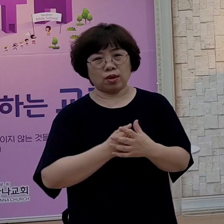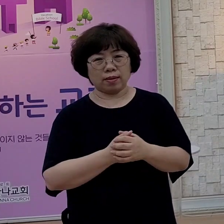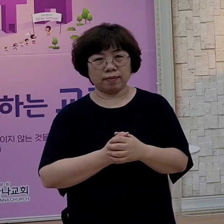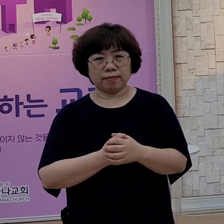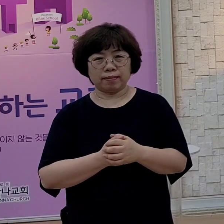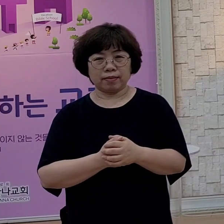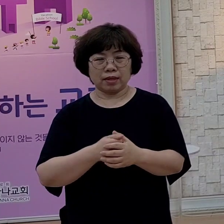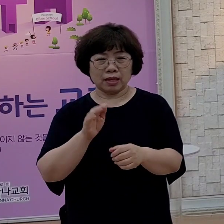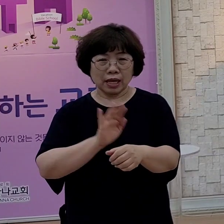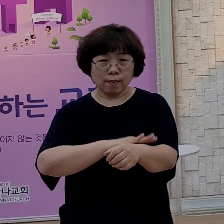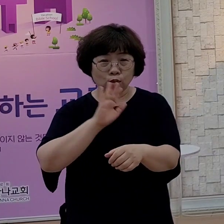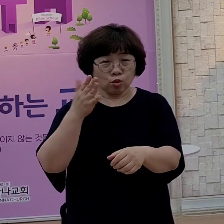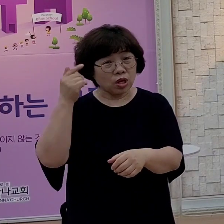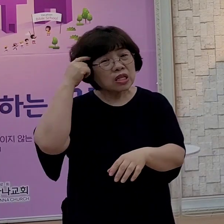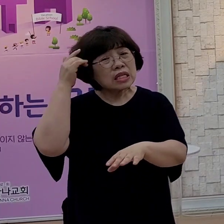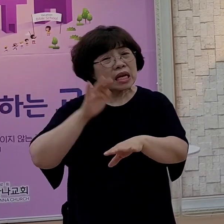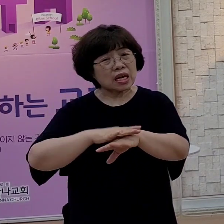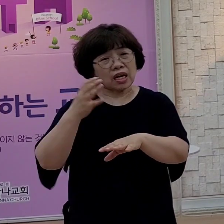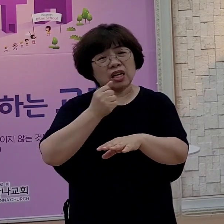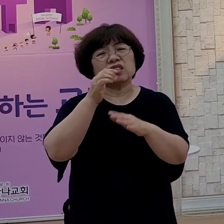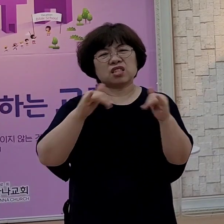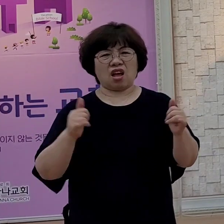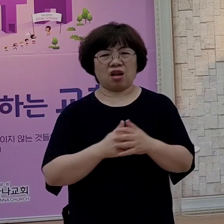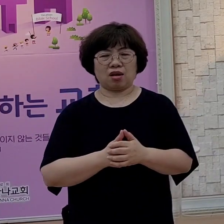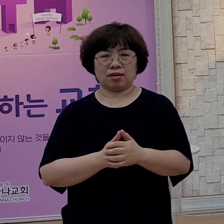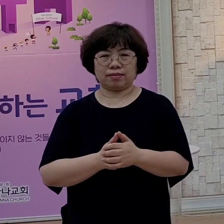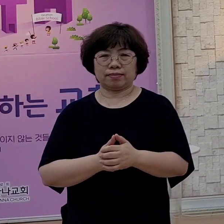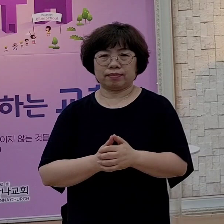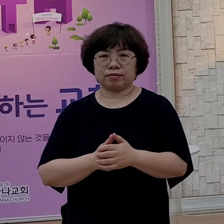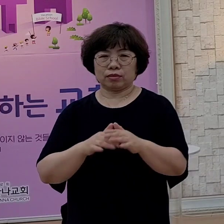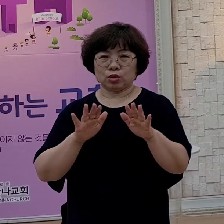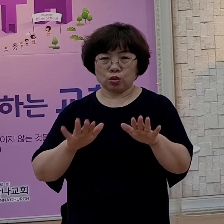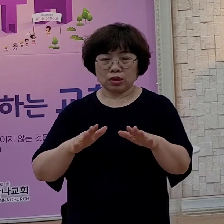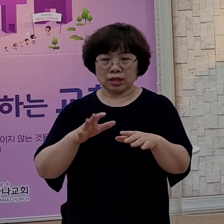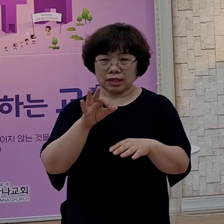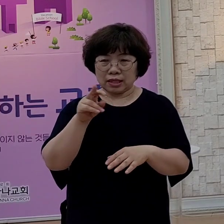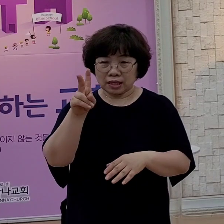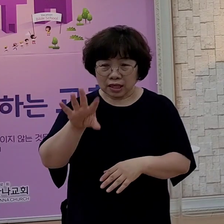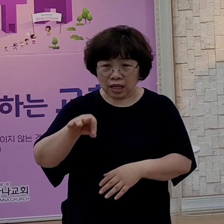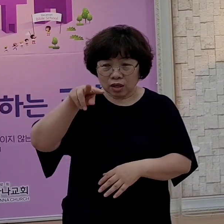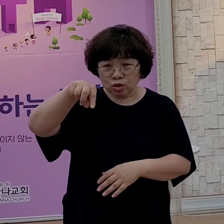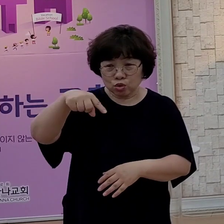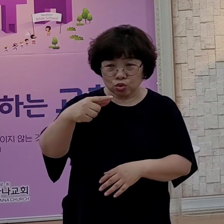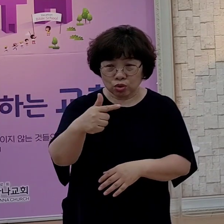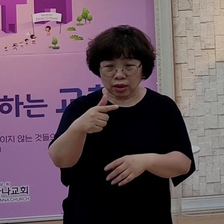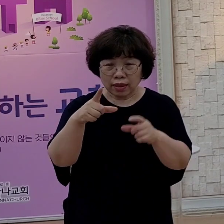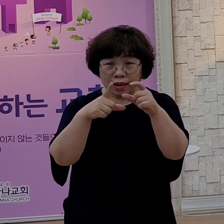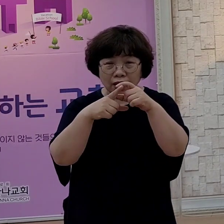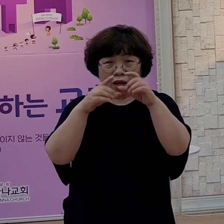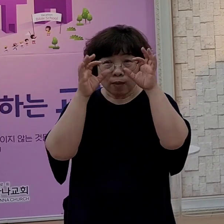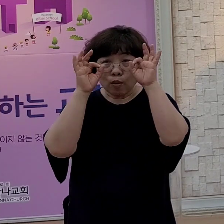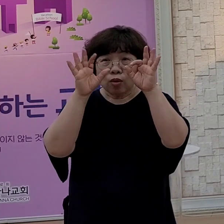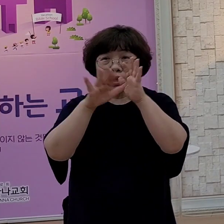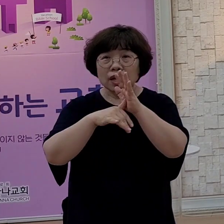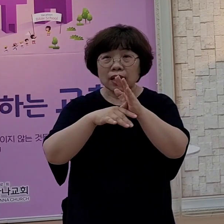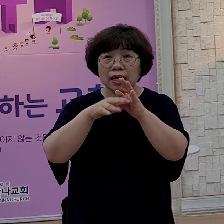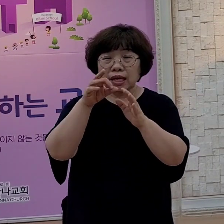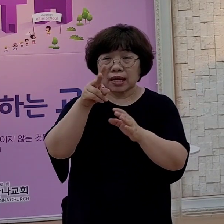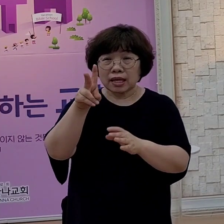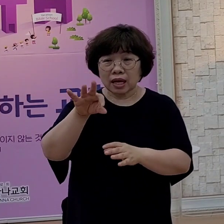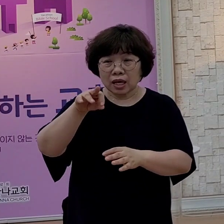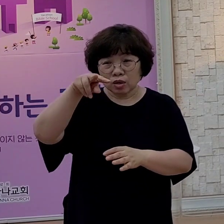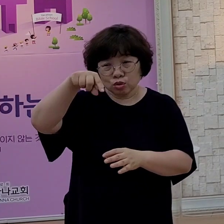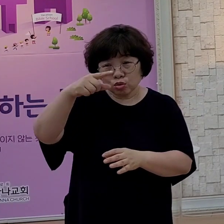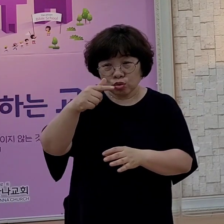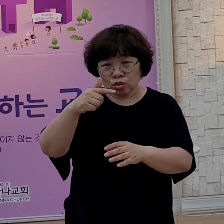말하면 잘못된 지혜. 여러분 오늘 이 양순이라는 말을 보면서 나의 이 양순의